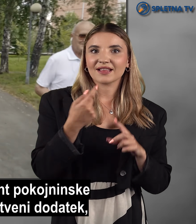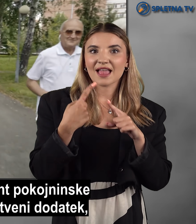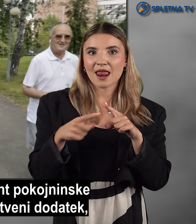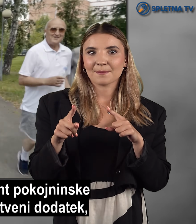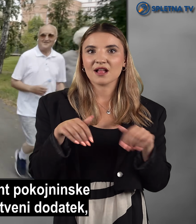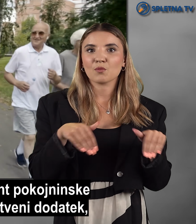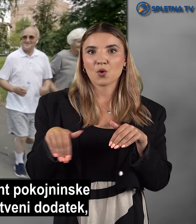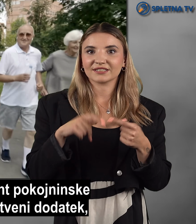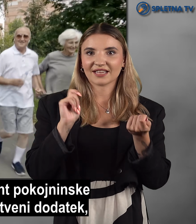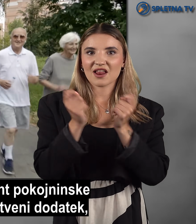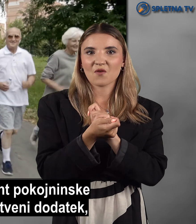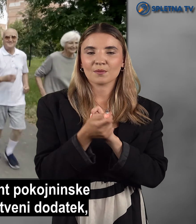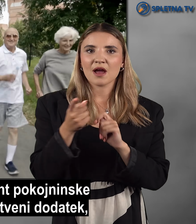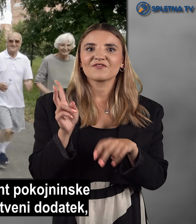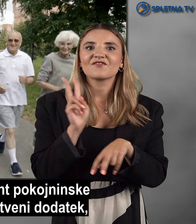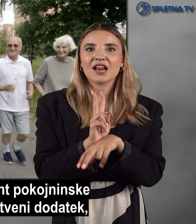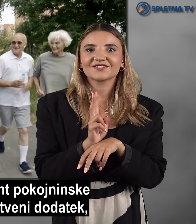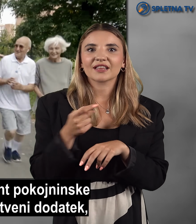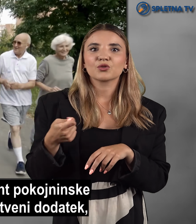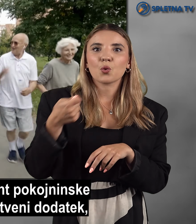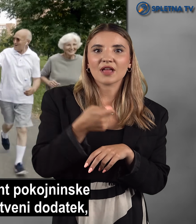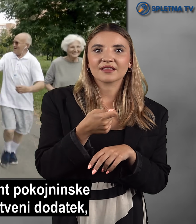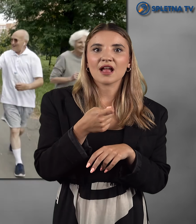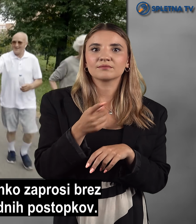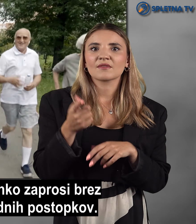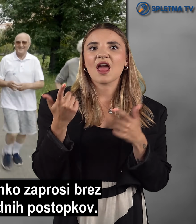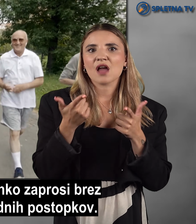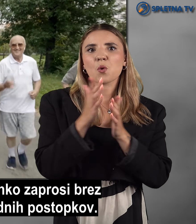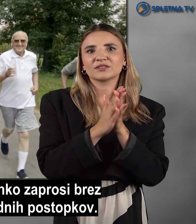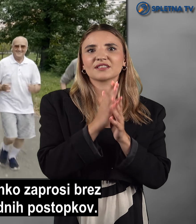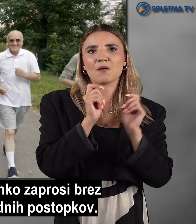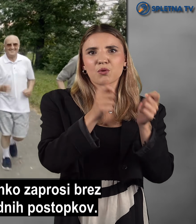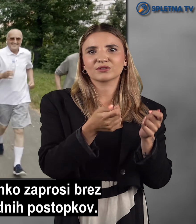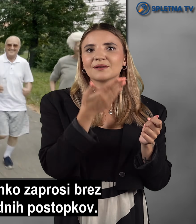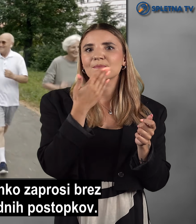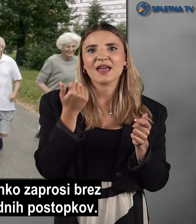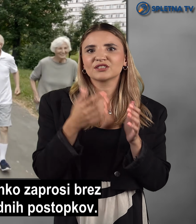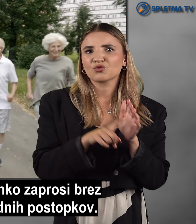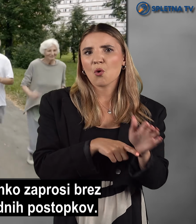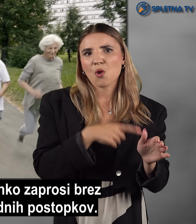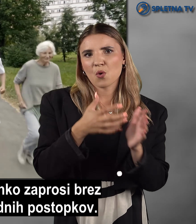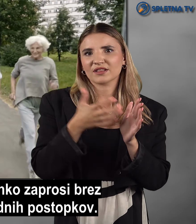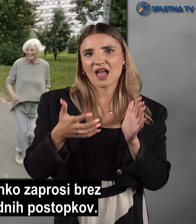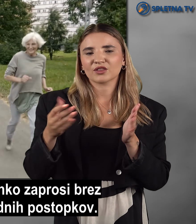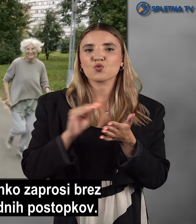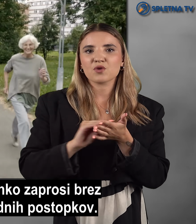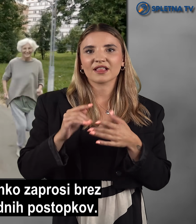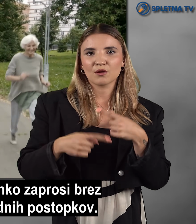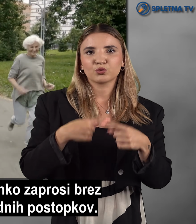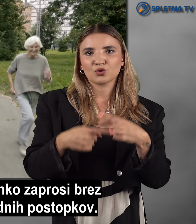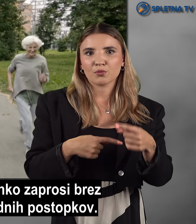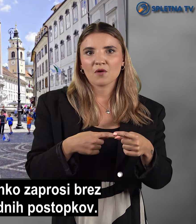Dodaten element pokojninske reforme je varstveni dodatek, za katerega se lahko zaprosi brez dolgotrajnih